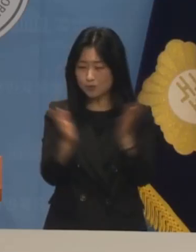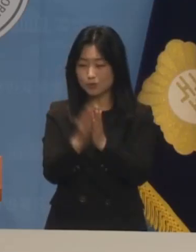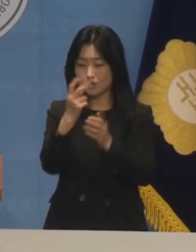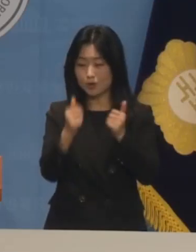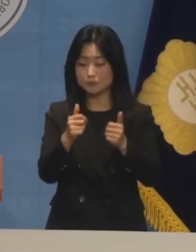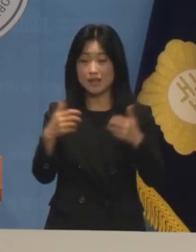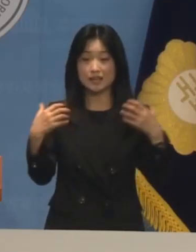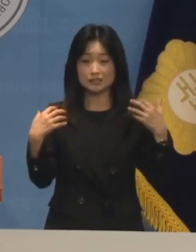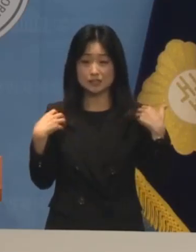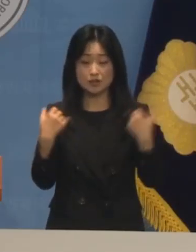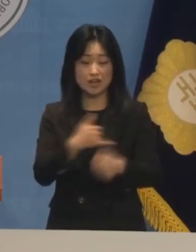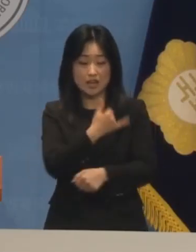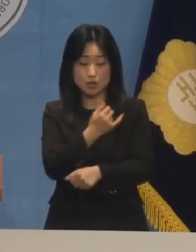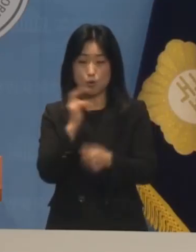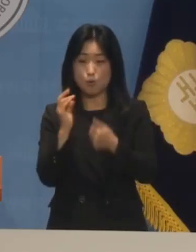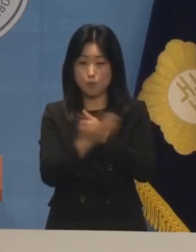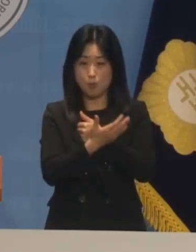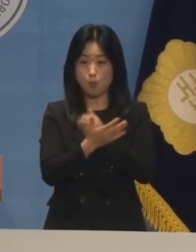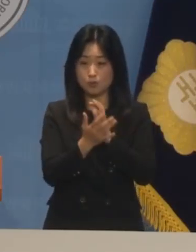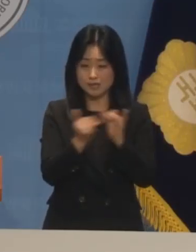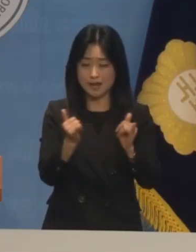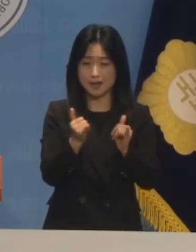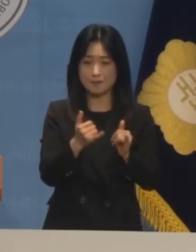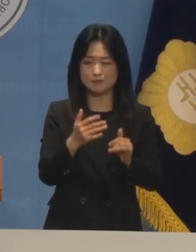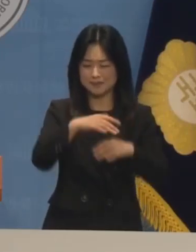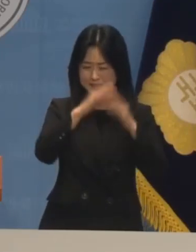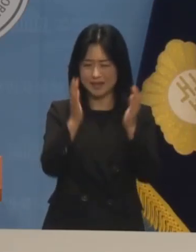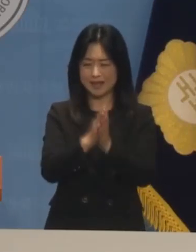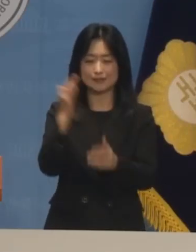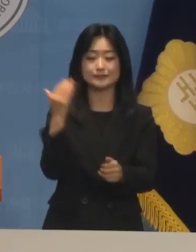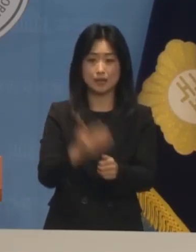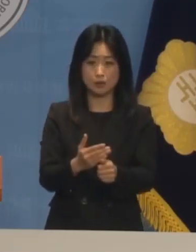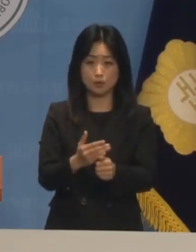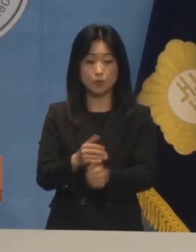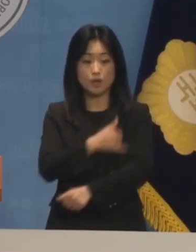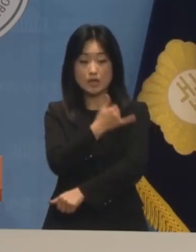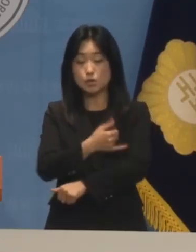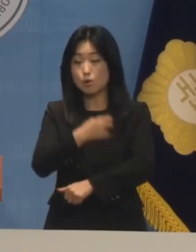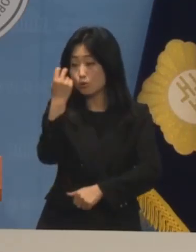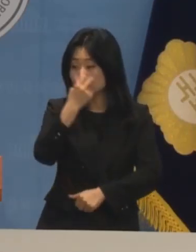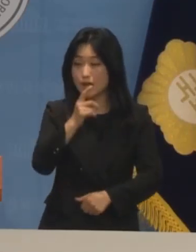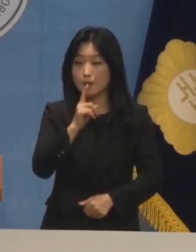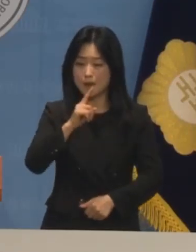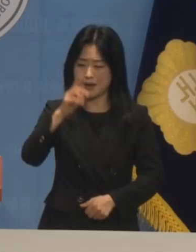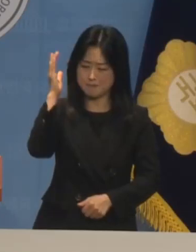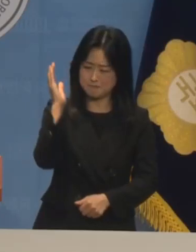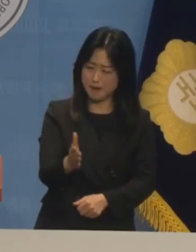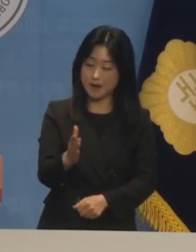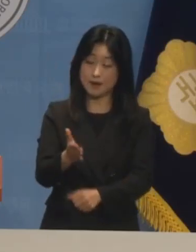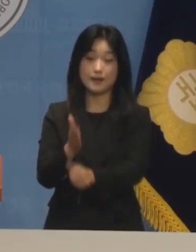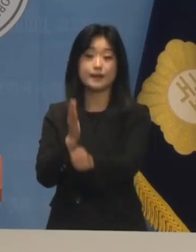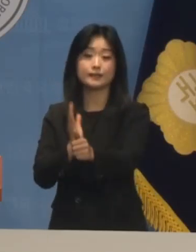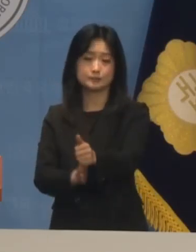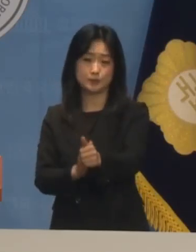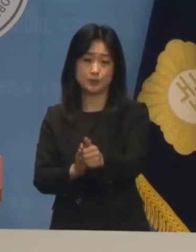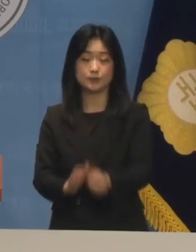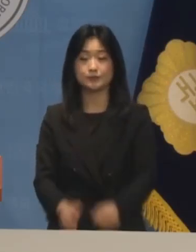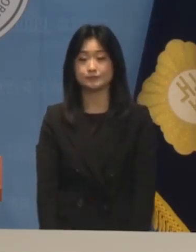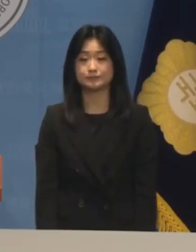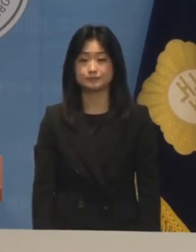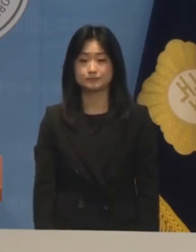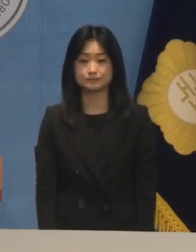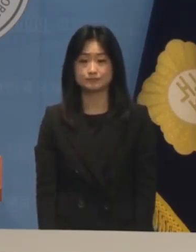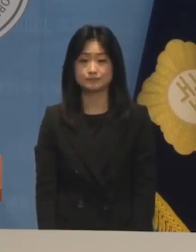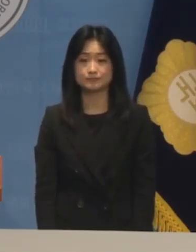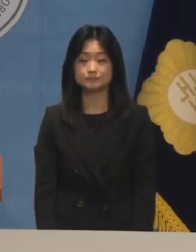있는 인권보호관을 모두 없애고 다시는 인권수사라는 말을 국민 앞에서 언급조차 하지